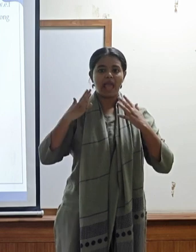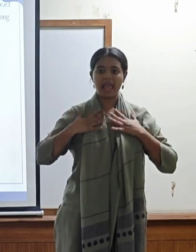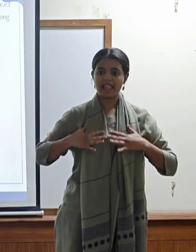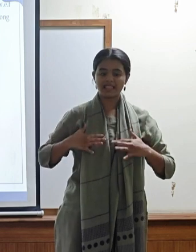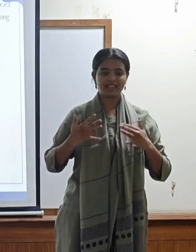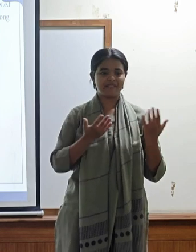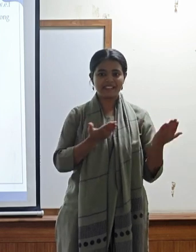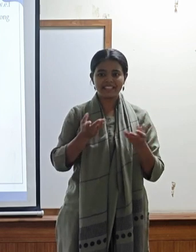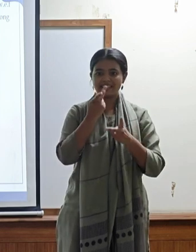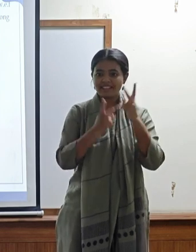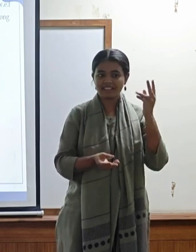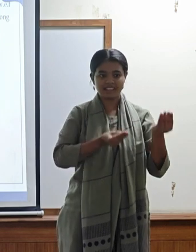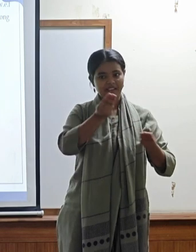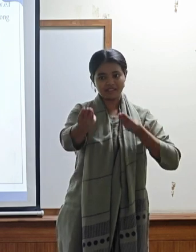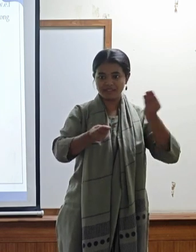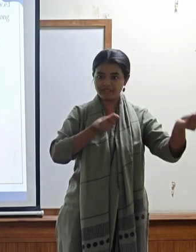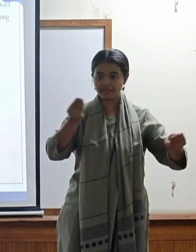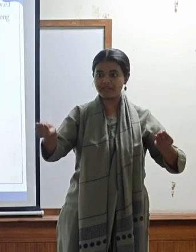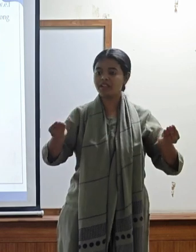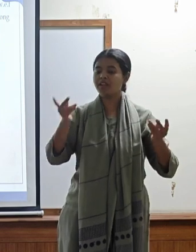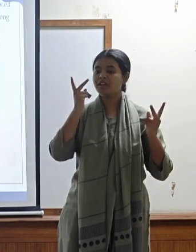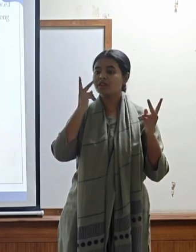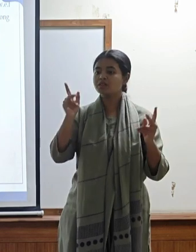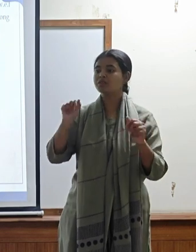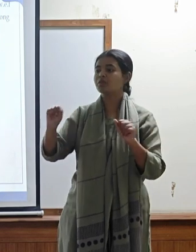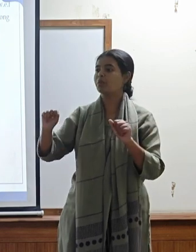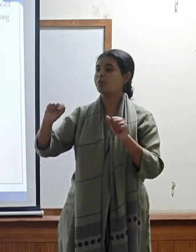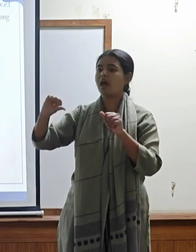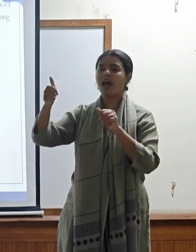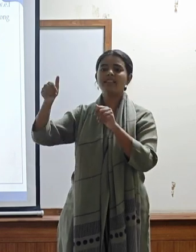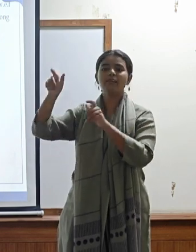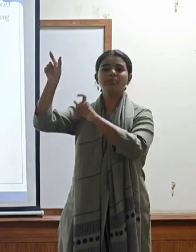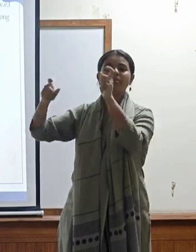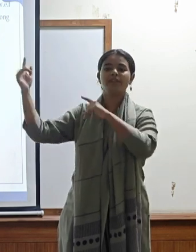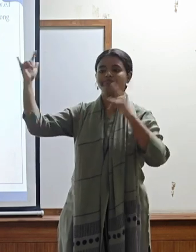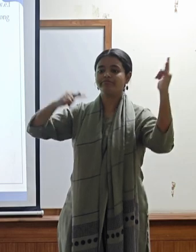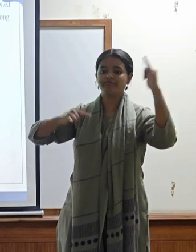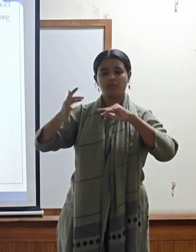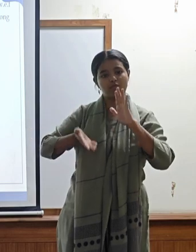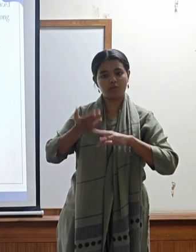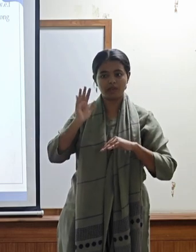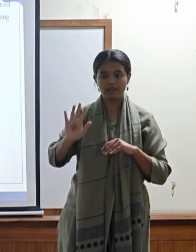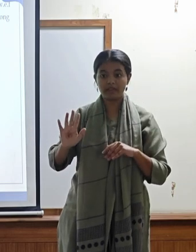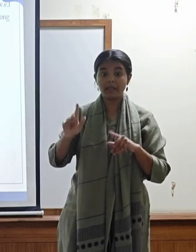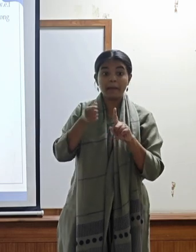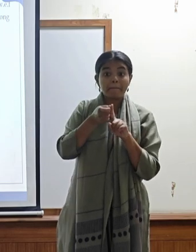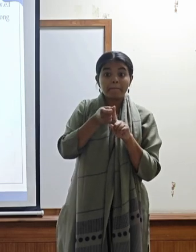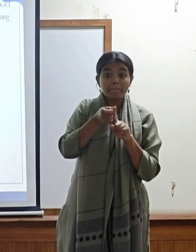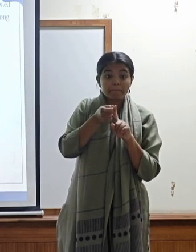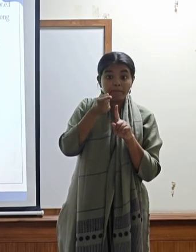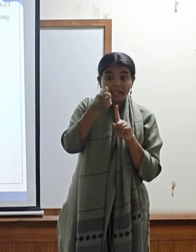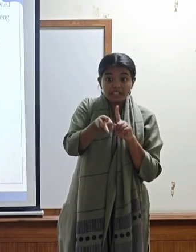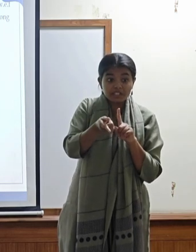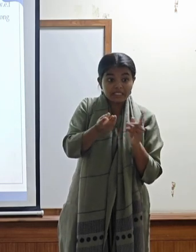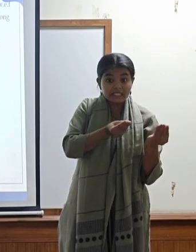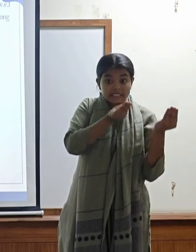have more of living years for an aged person, right? So अगर pension की facility उन्हें होगी तो it would